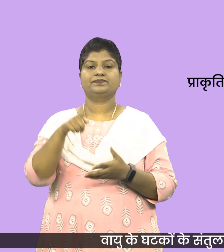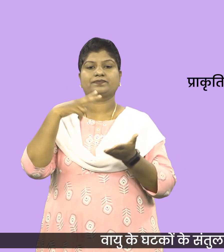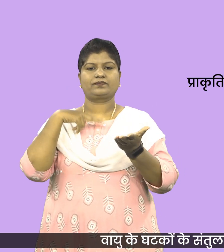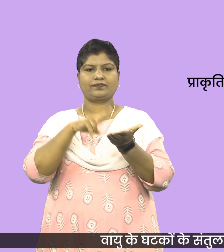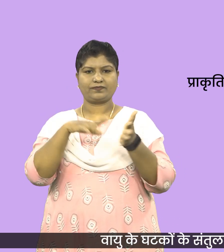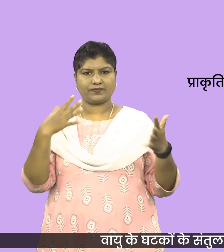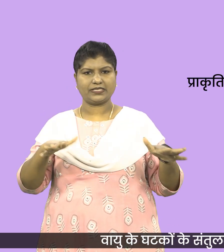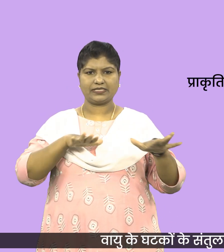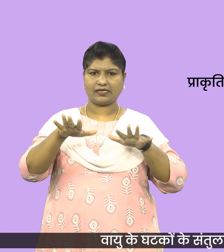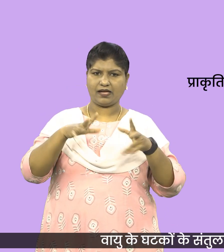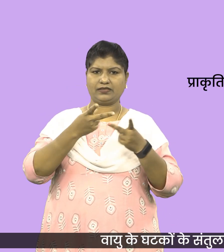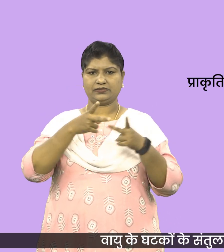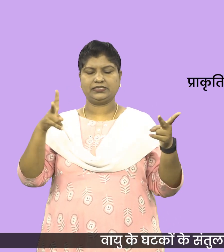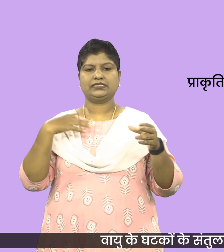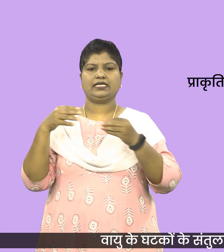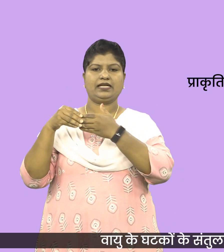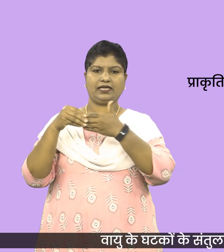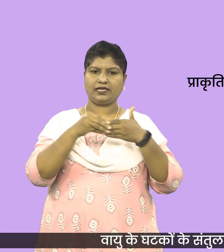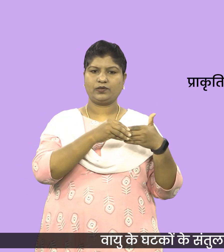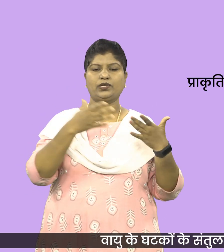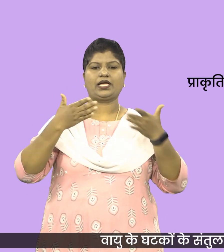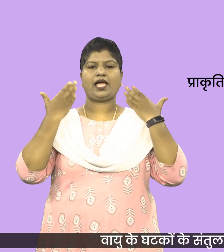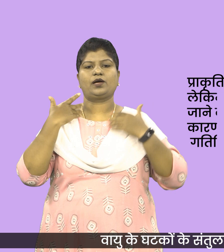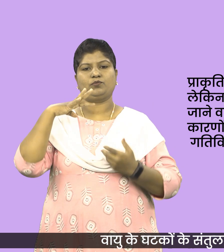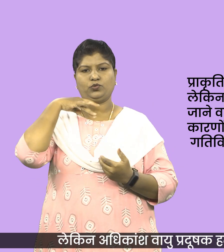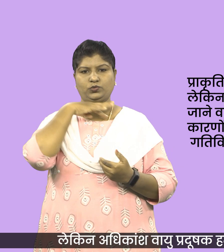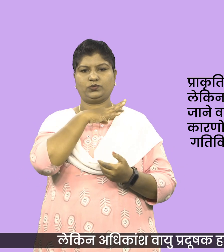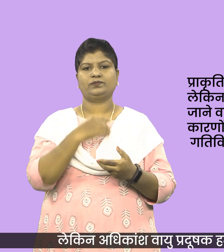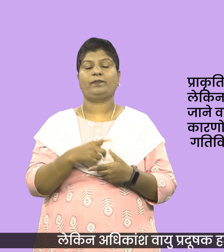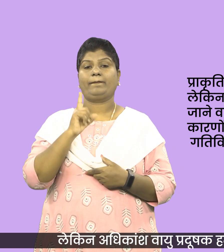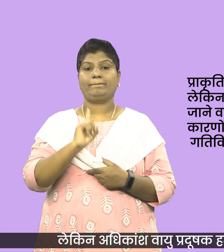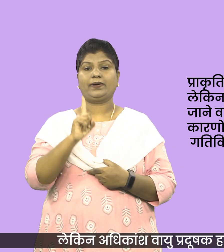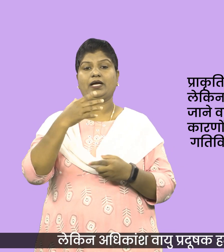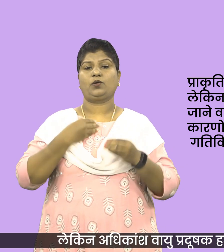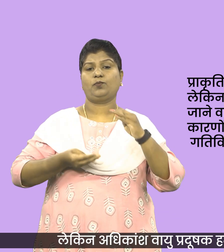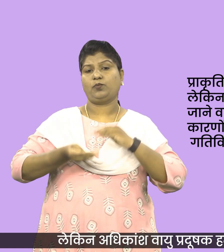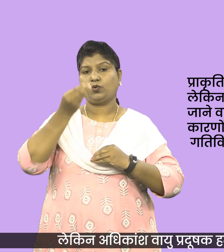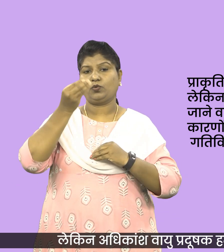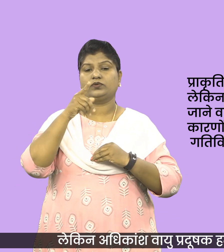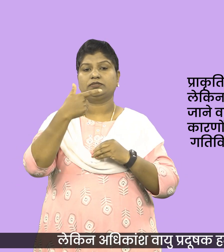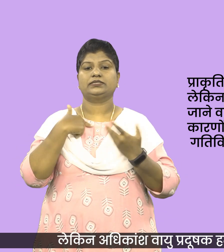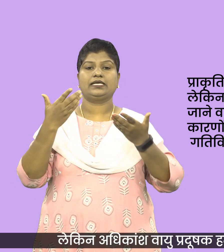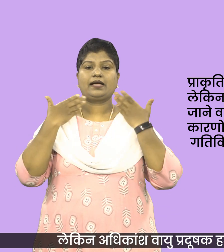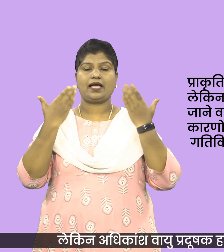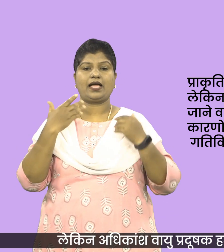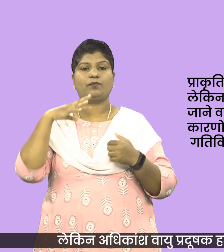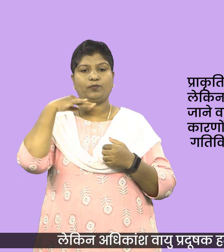प्राकृतिक आपदाओं से वायु प्रदूषण होता है, लेकिन अधिकांश वायु